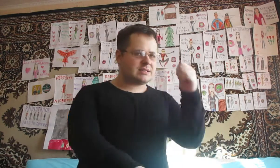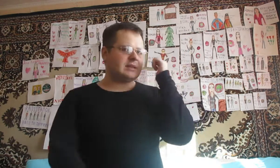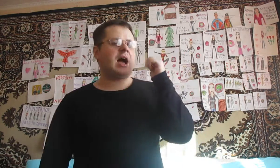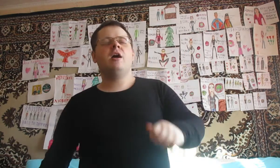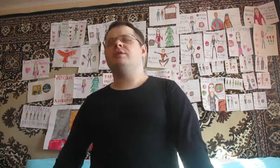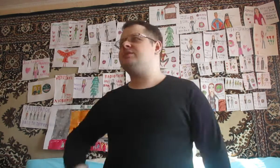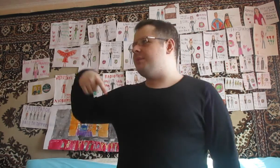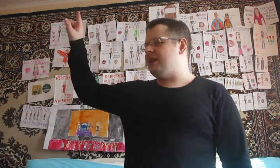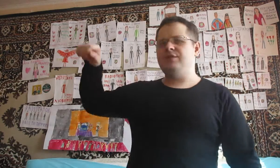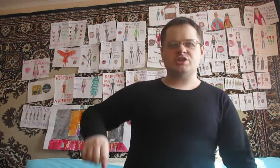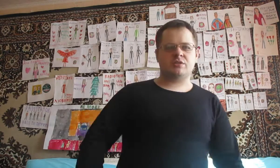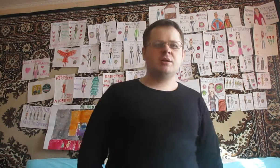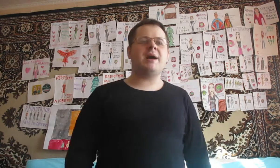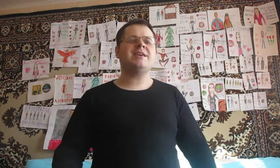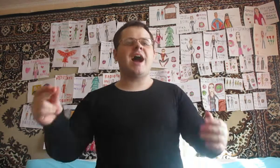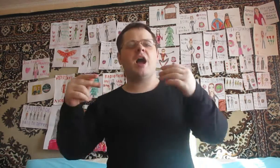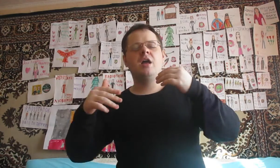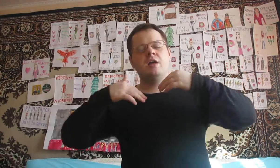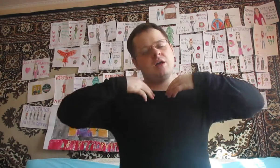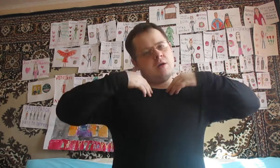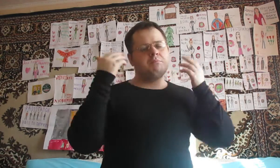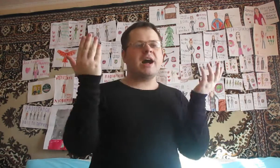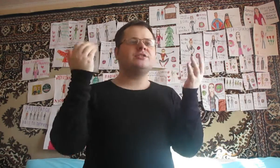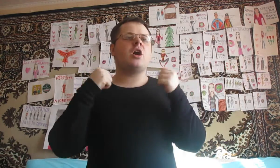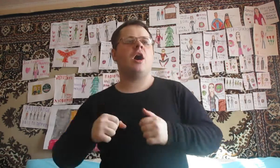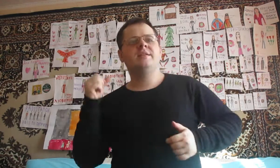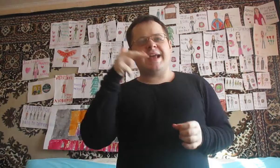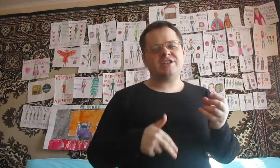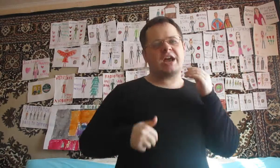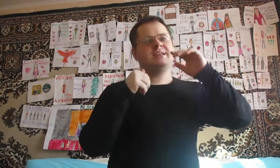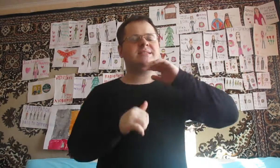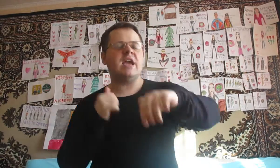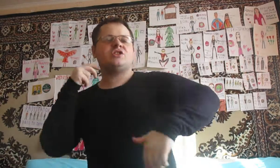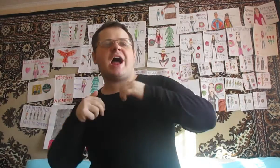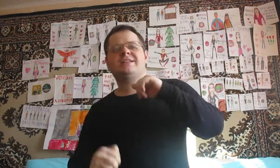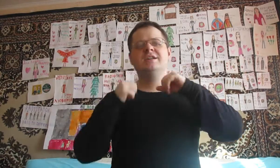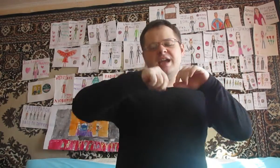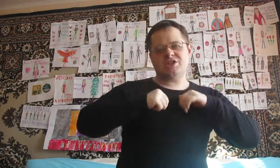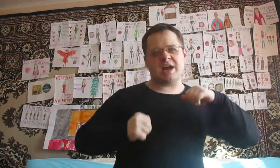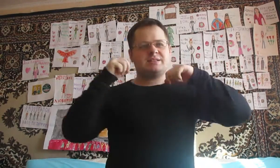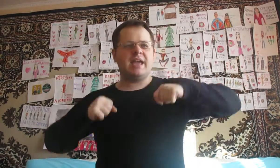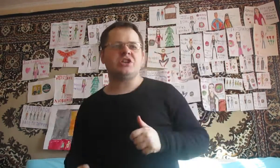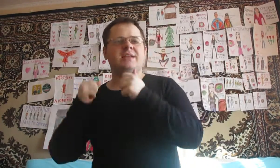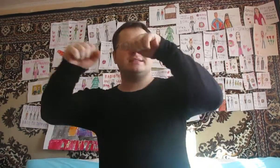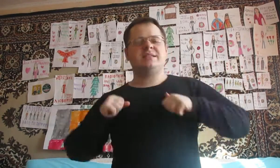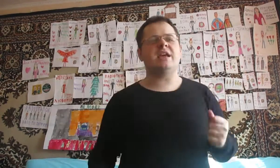Дана. Вот там я вижу моя Монро. Danger is danger. Danger, danger is